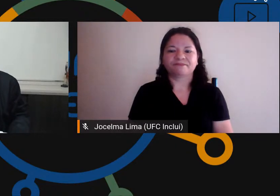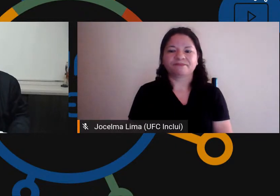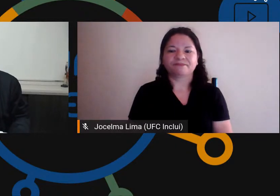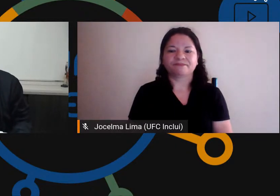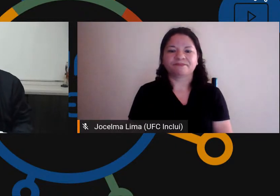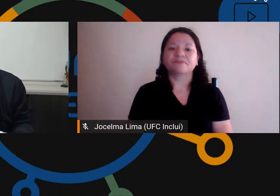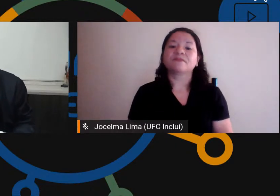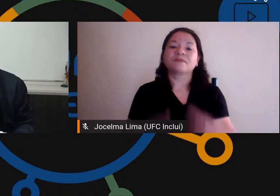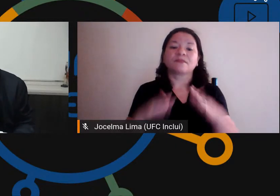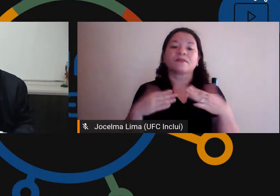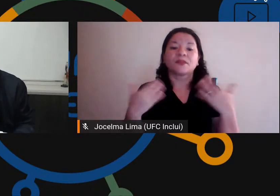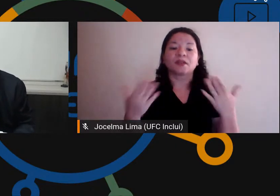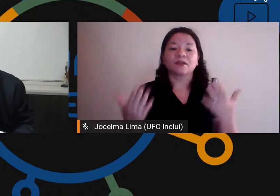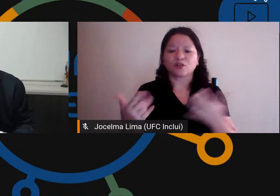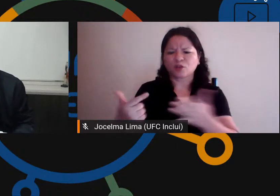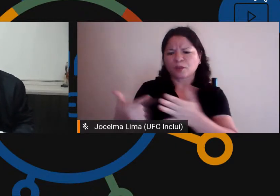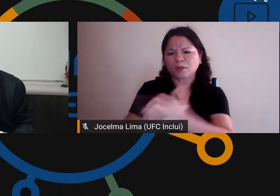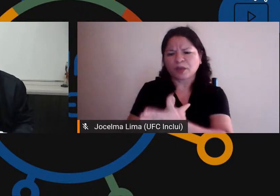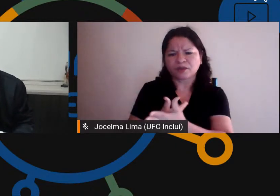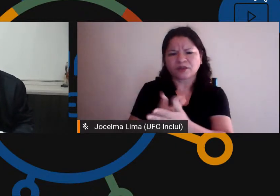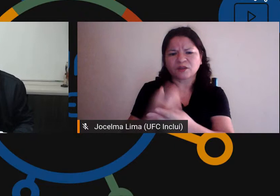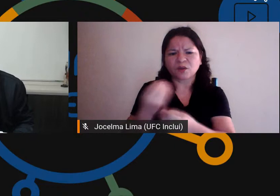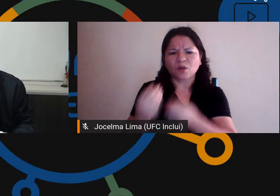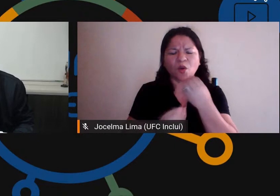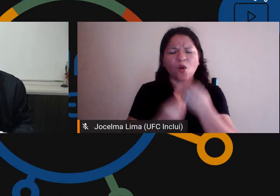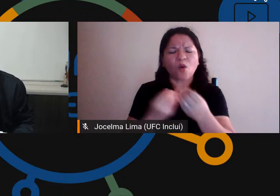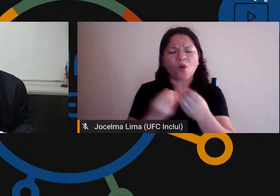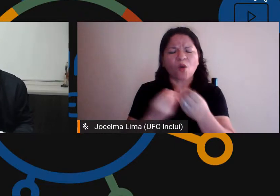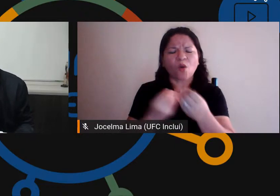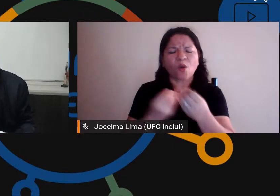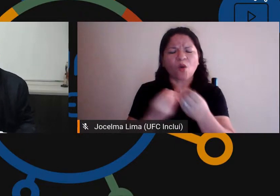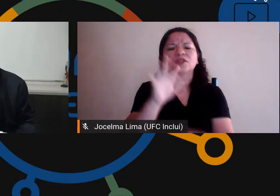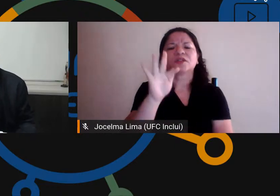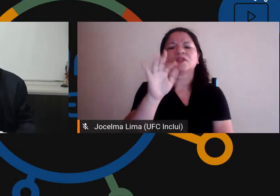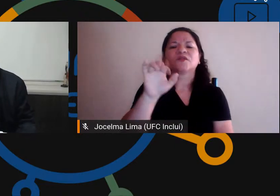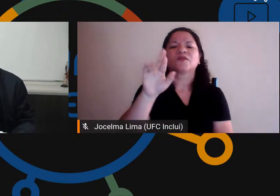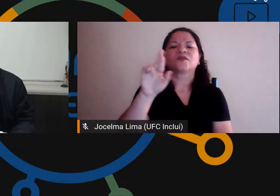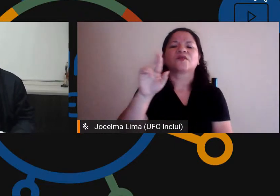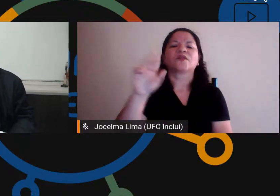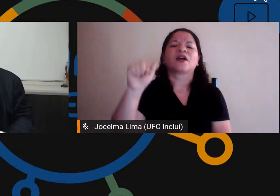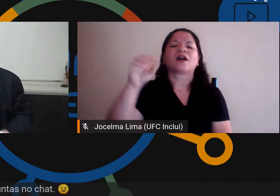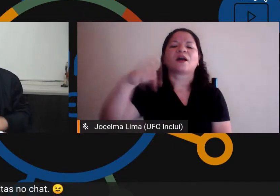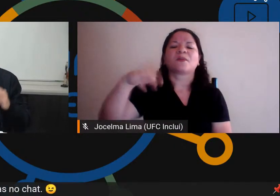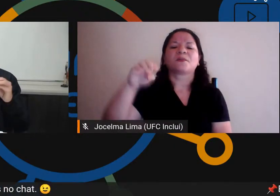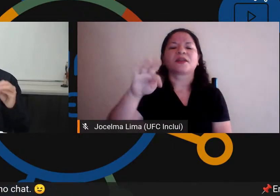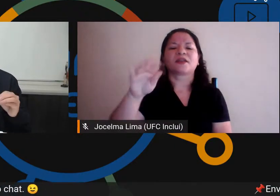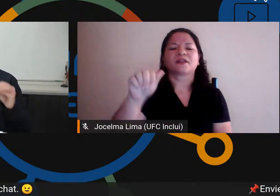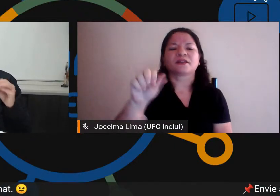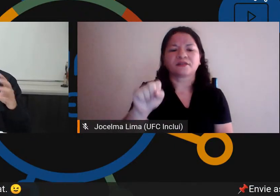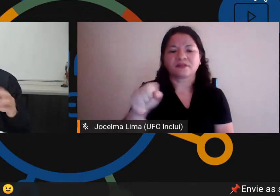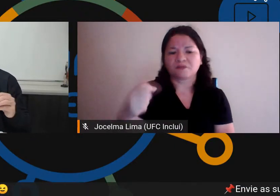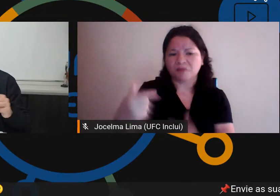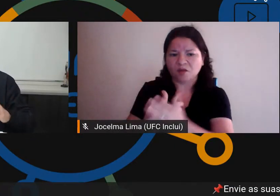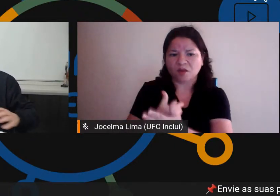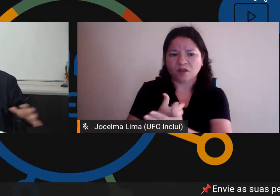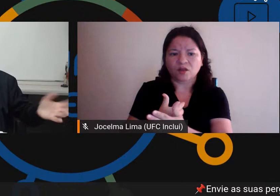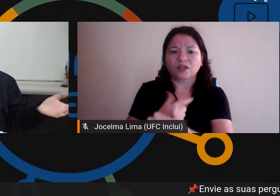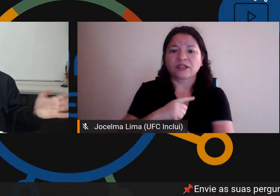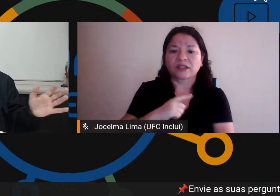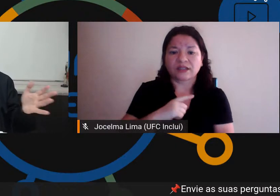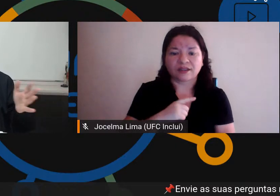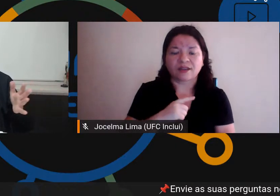Estou me perguntando aqui sobre essas ferramentas. Né? Por exemplo, o Journal Finder, da Elsevier. Olha, o Journal Finder ele